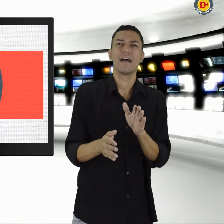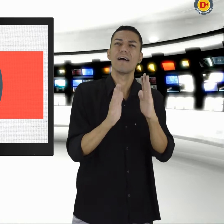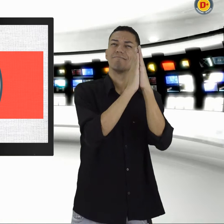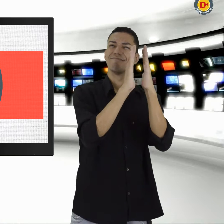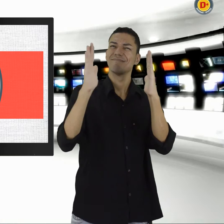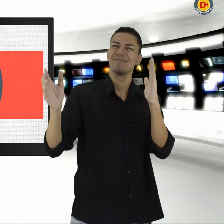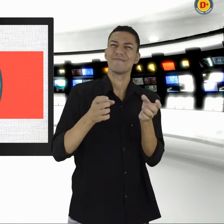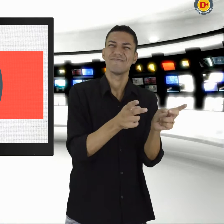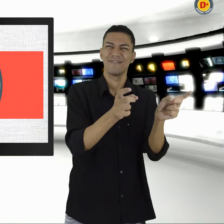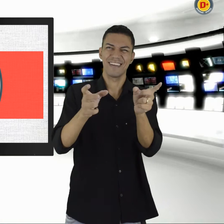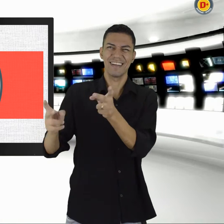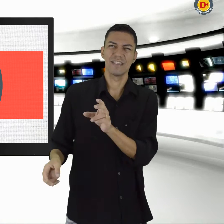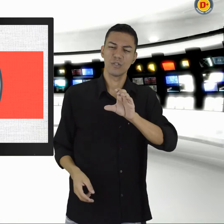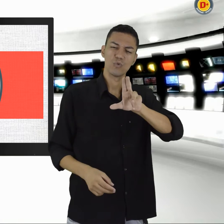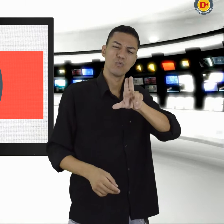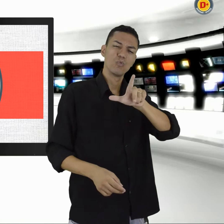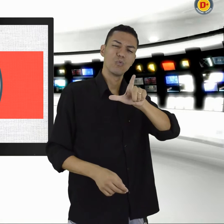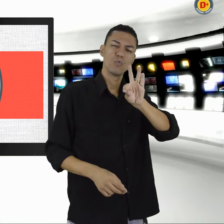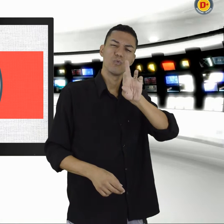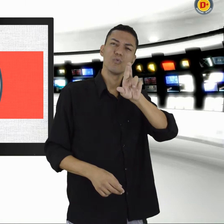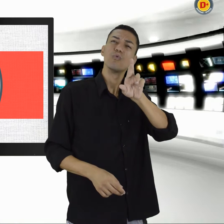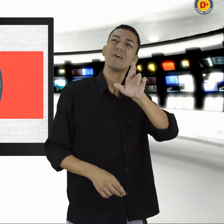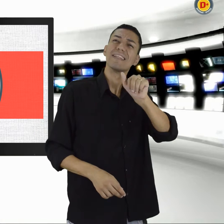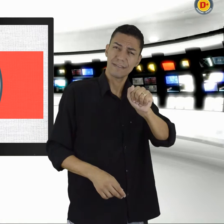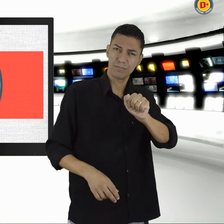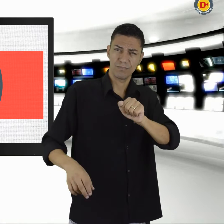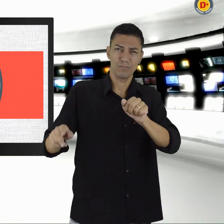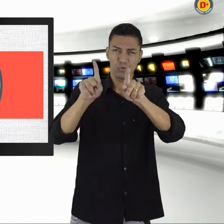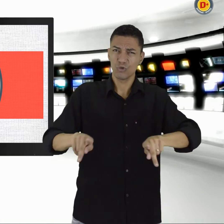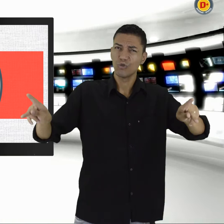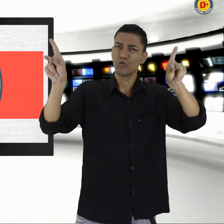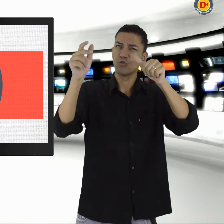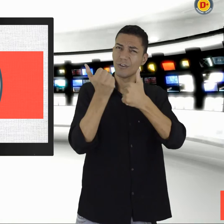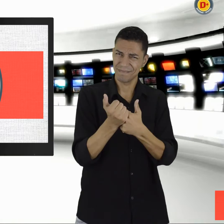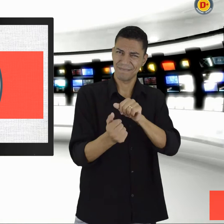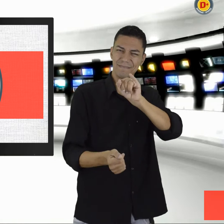Avenida Brigadeiro Faria Lima, número 2332,